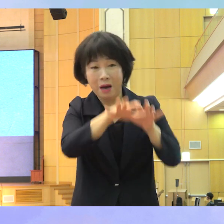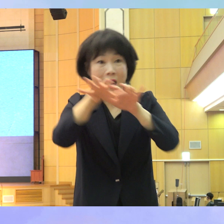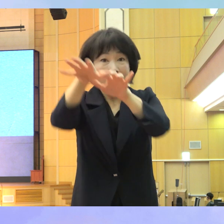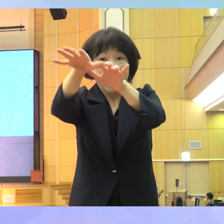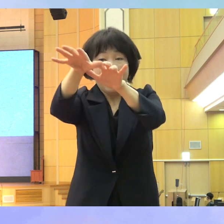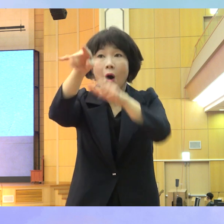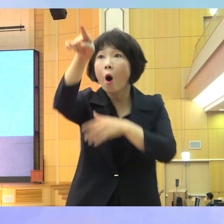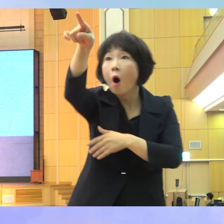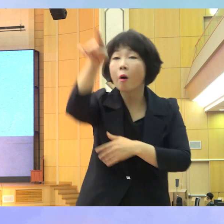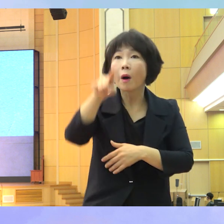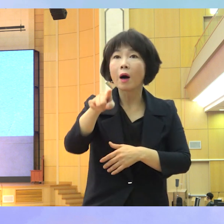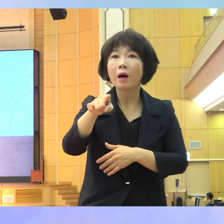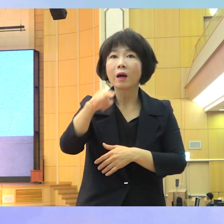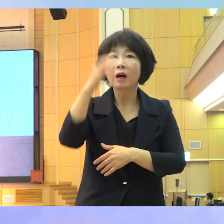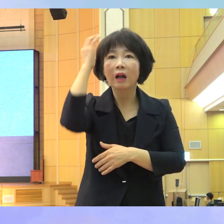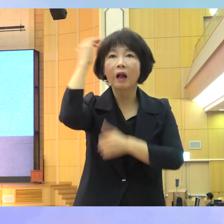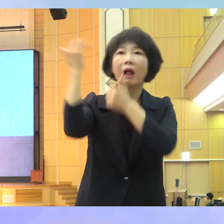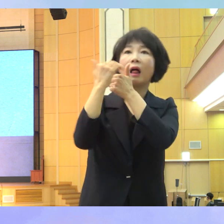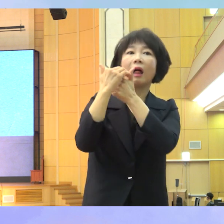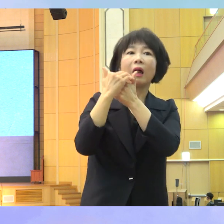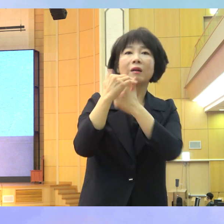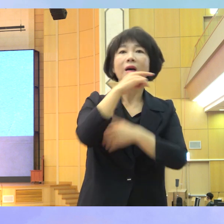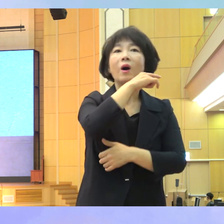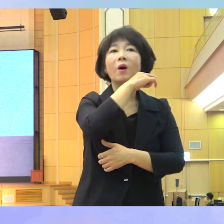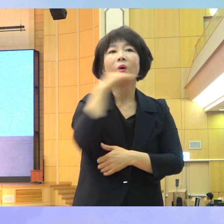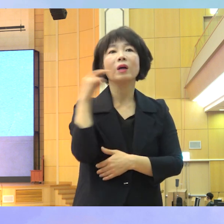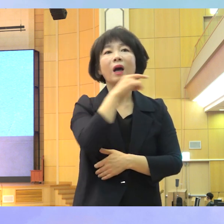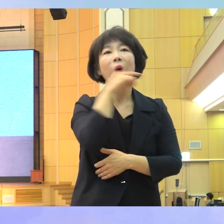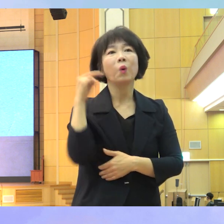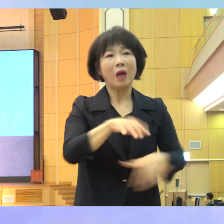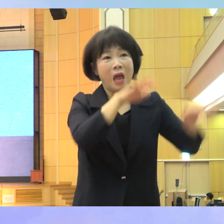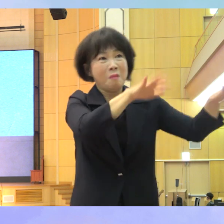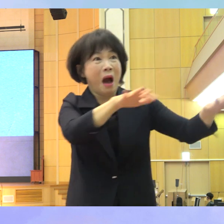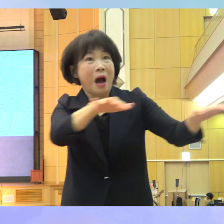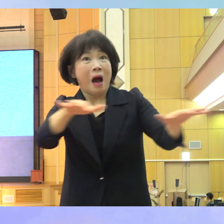겁니까? 말 그대로 자력으로 그 홍해를 건넜어요?